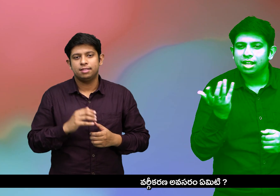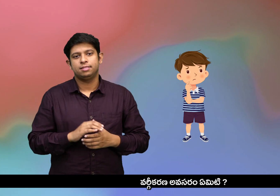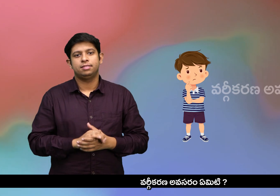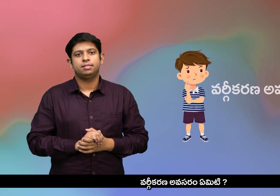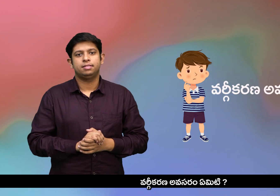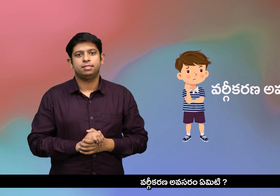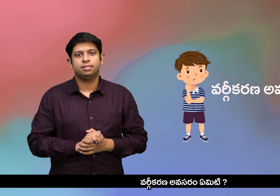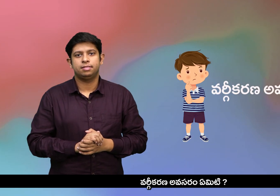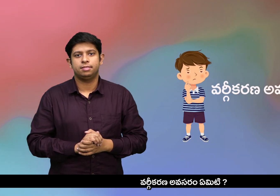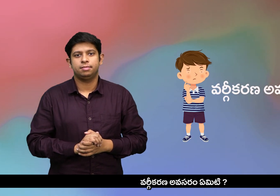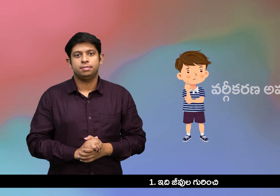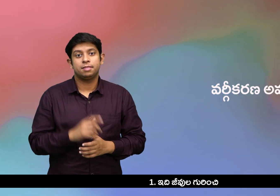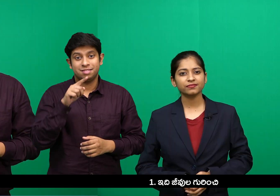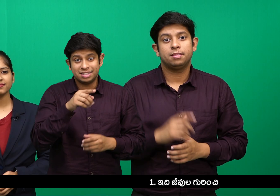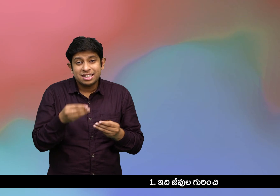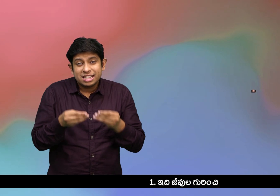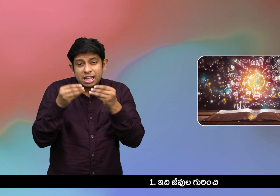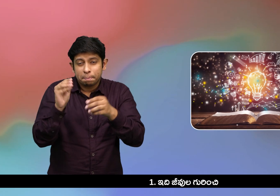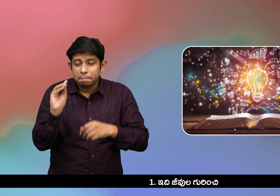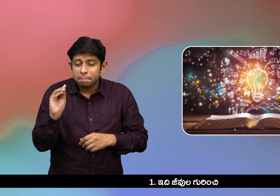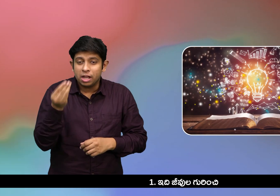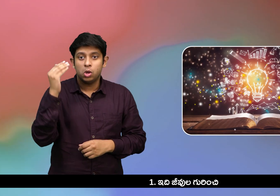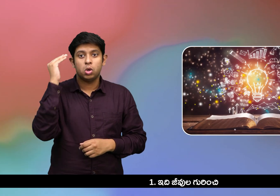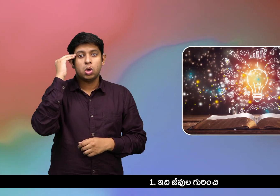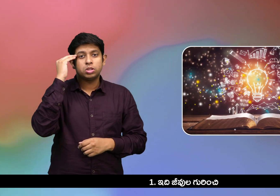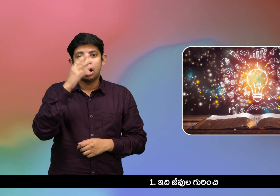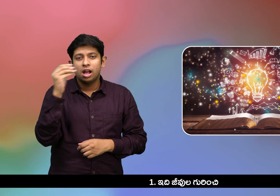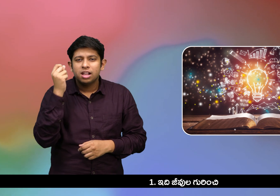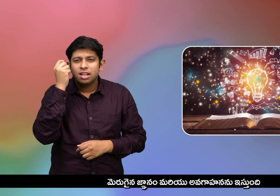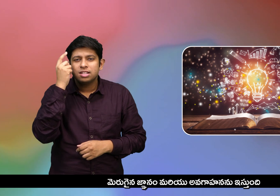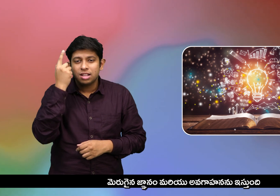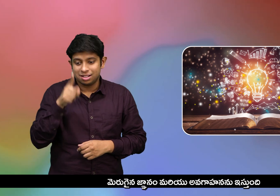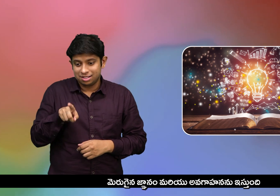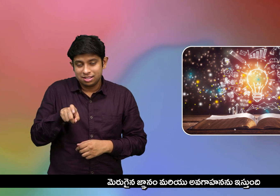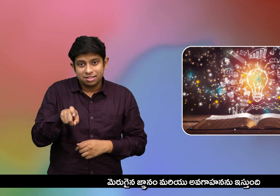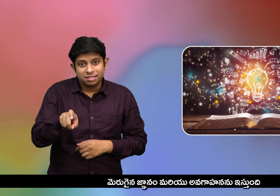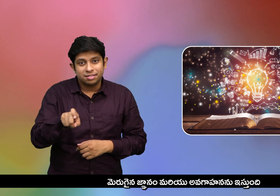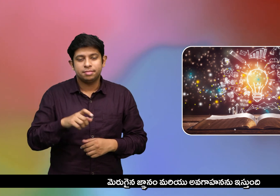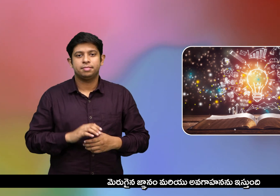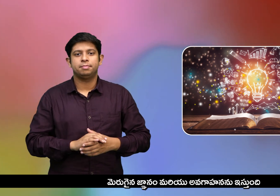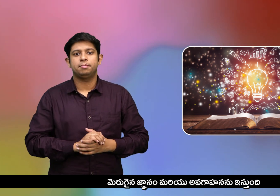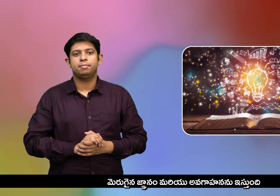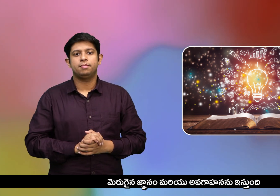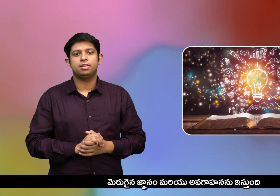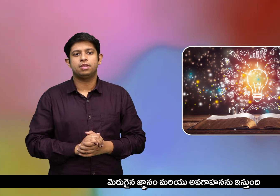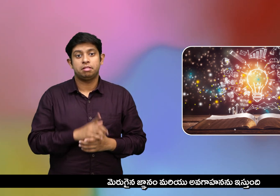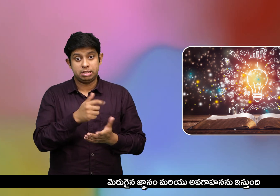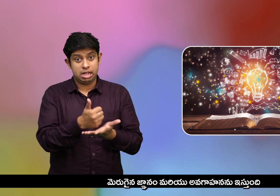వర్గీకరణ అవసరం ఏమిటి? 1. ఇది జీవుల గురించి మెరుగైన జ్ఞానాన్ని మరియు అవగాహనను